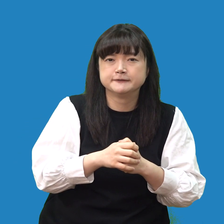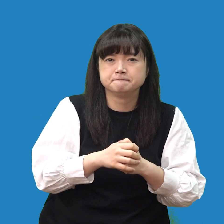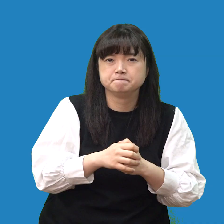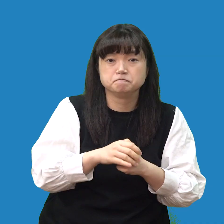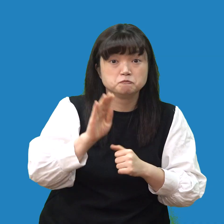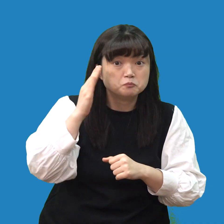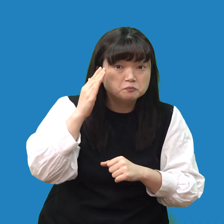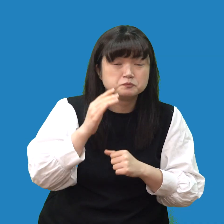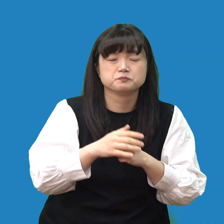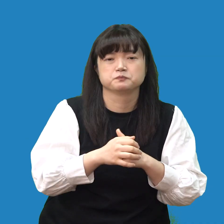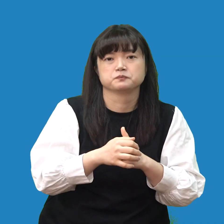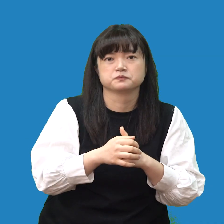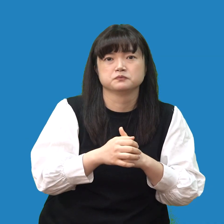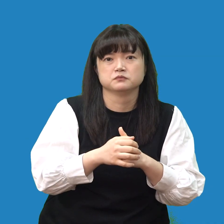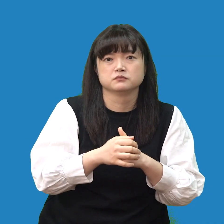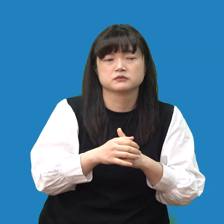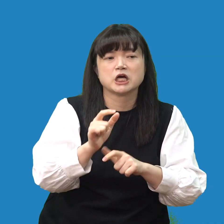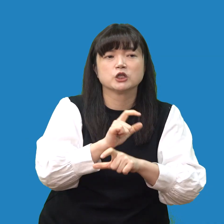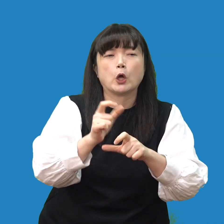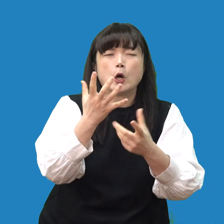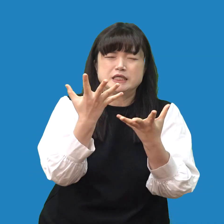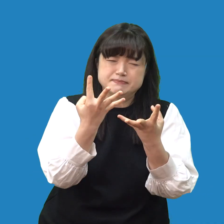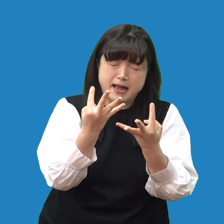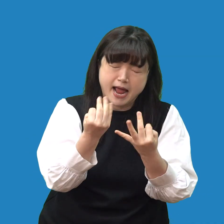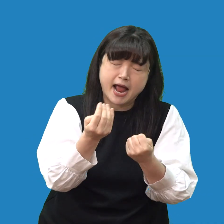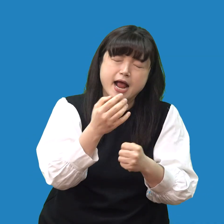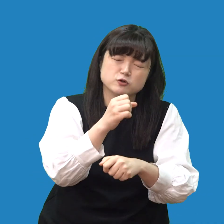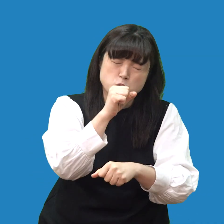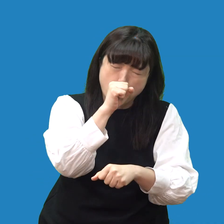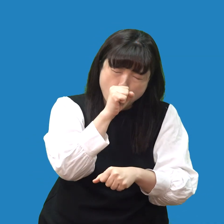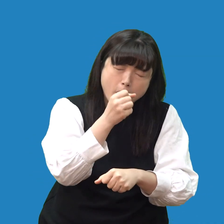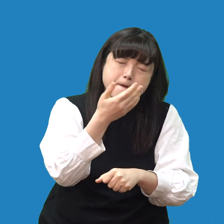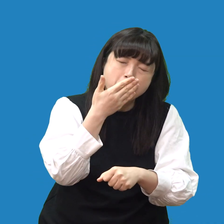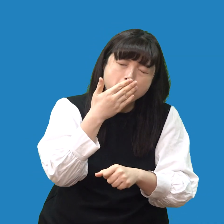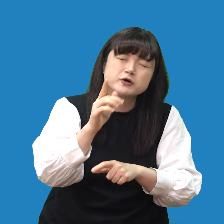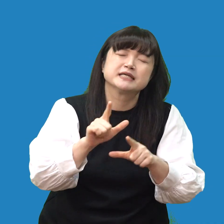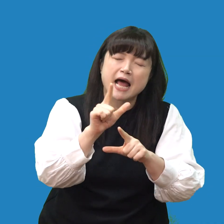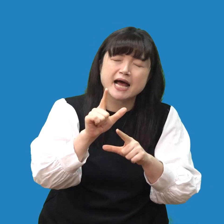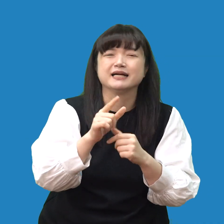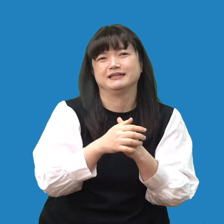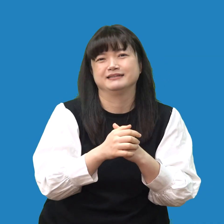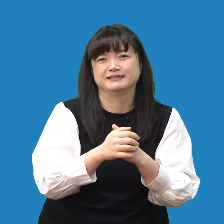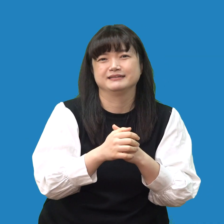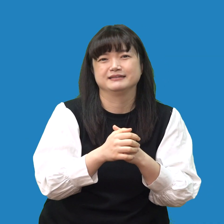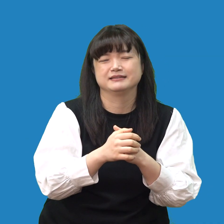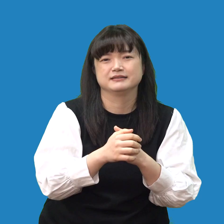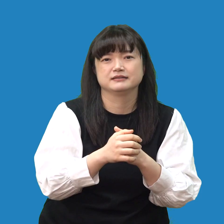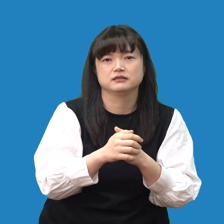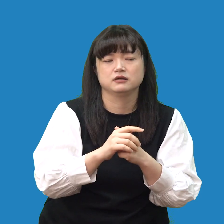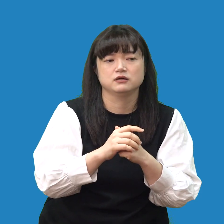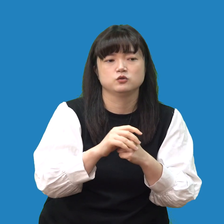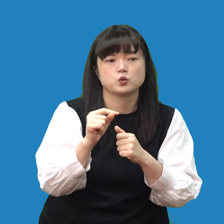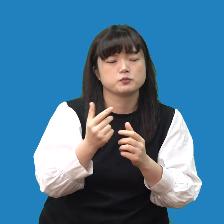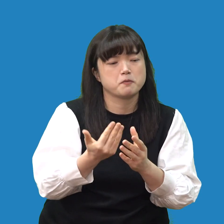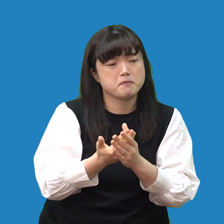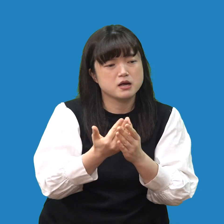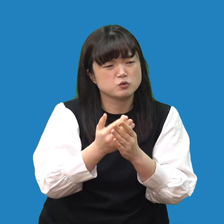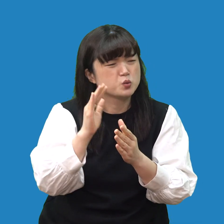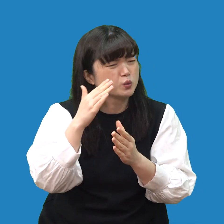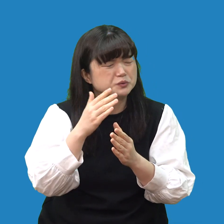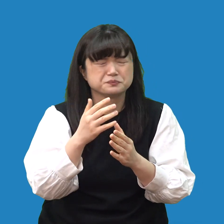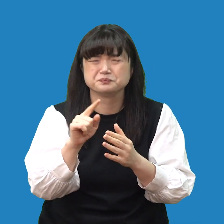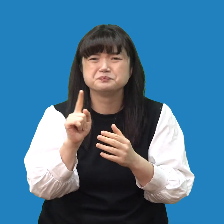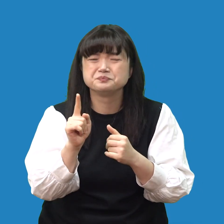요즘은 더 잘 먹고 사니 즈음입니다. 그보다 조금 더 진화된 버전이 계속